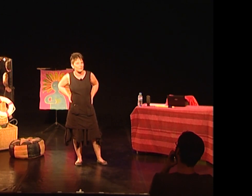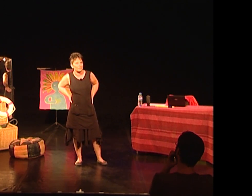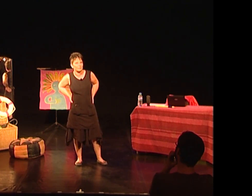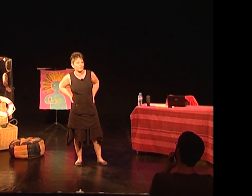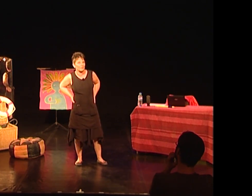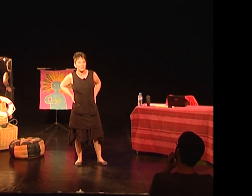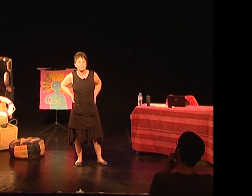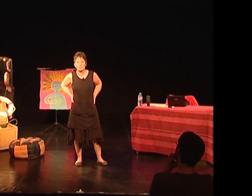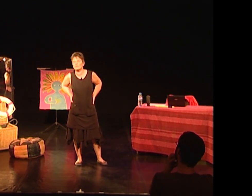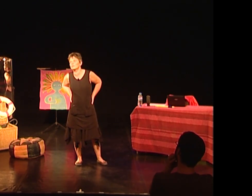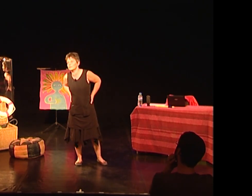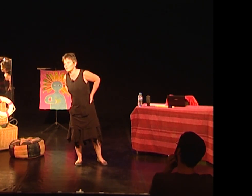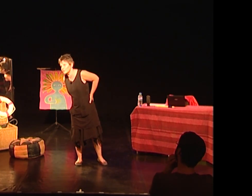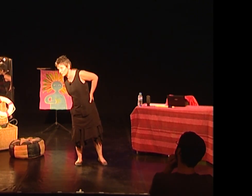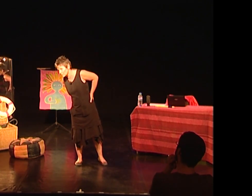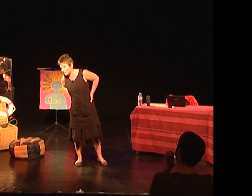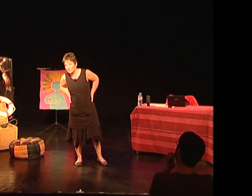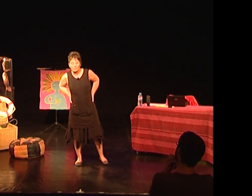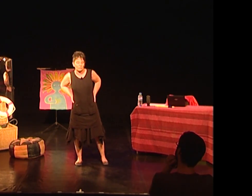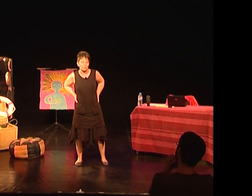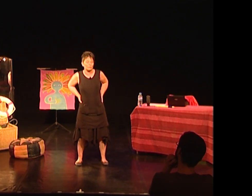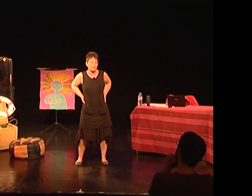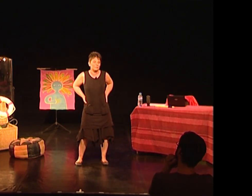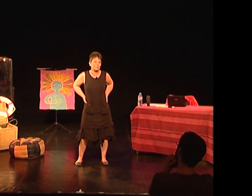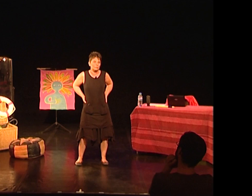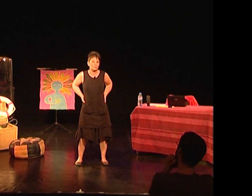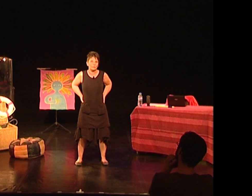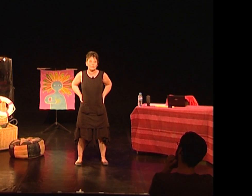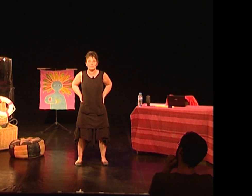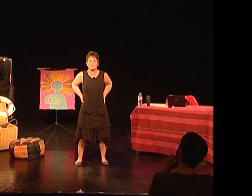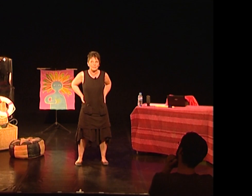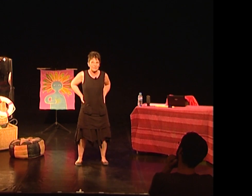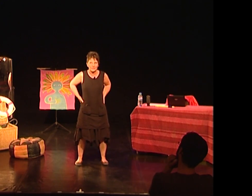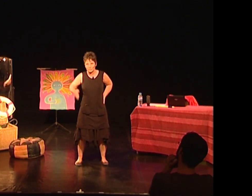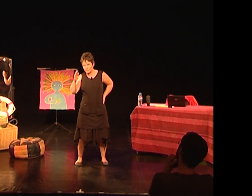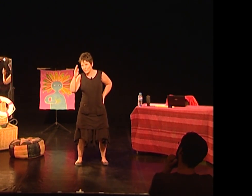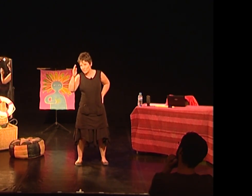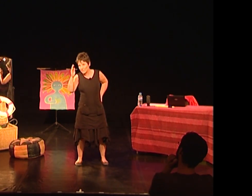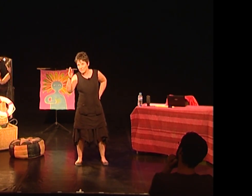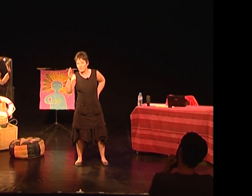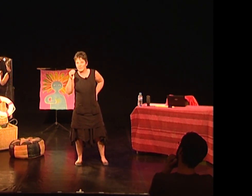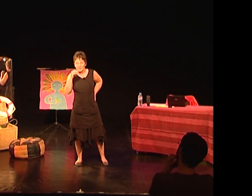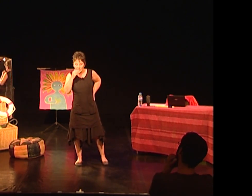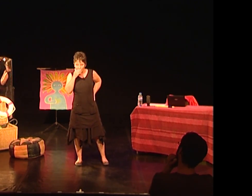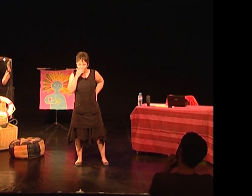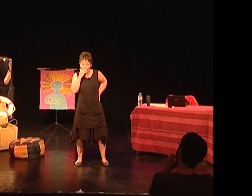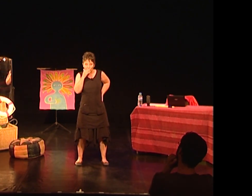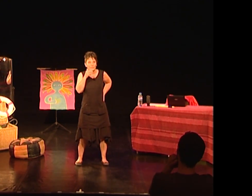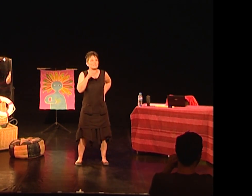EVS, esclave à votre service, sur un contrat à venir de 2 ans, bel avenir, je pouvais voir loin. Et EVS, ça veut